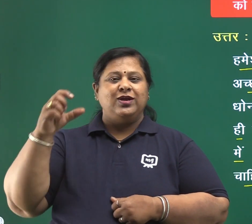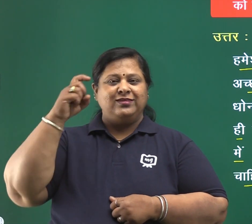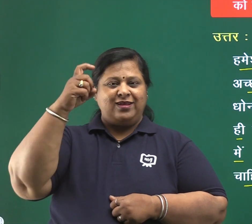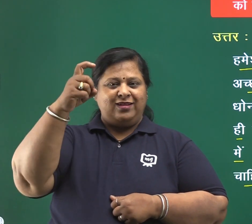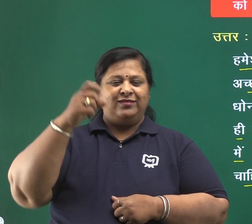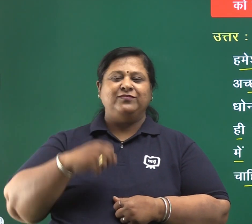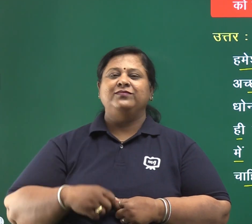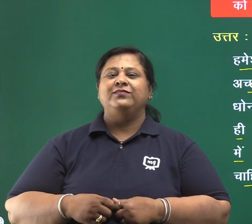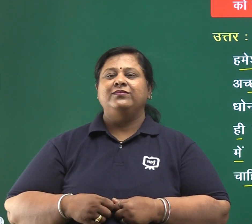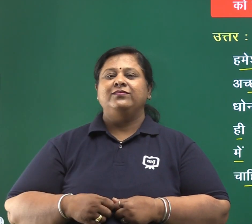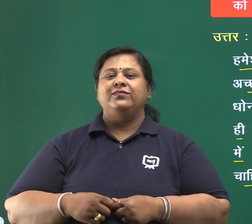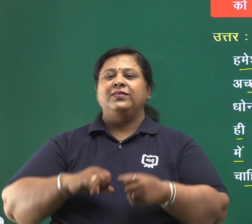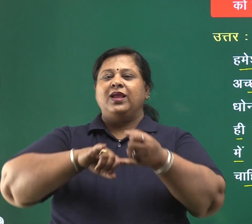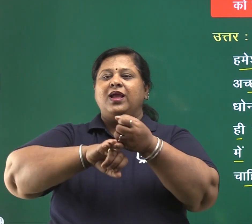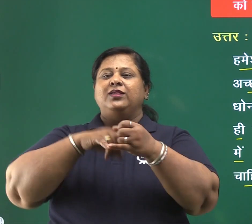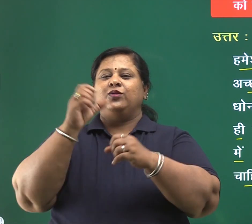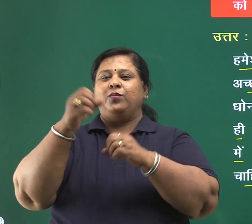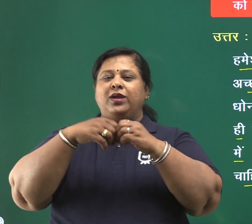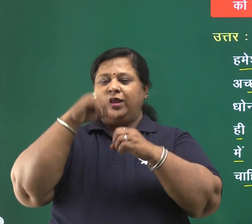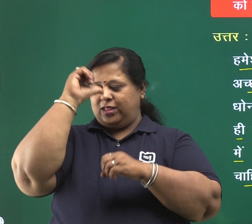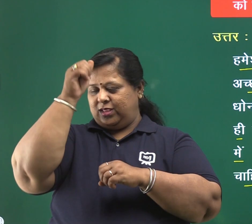7 विषय हिंदी